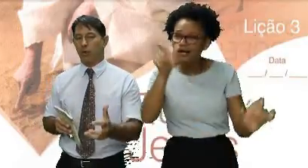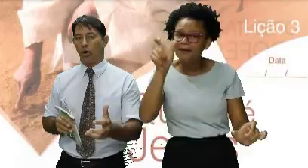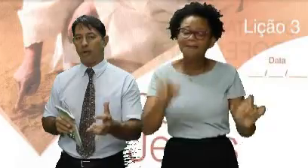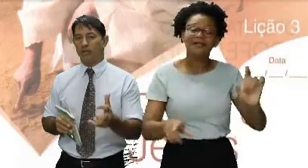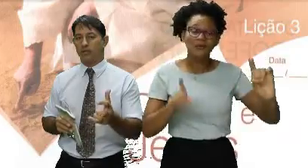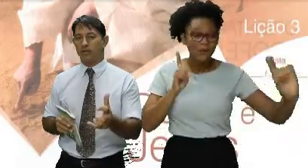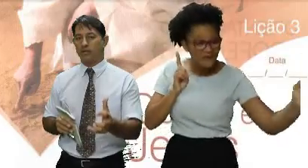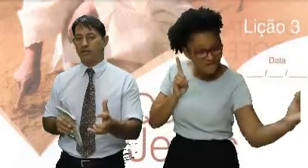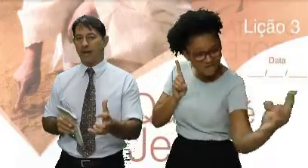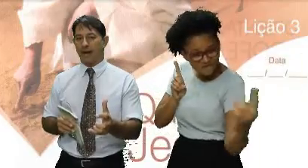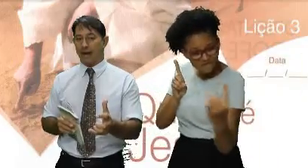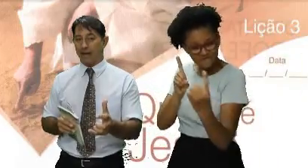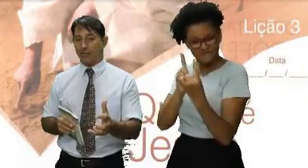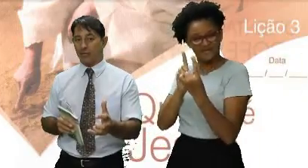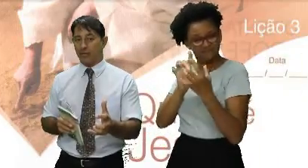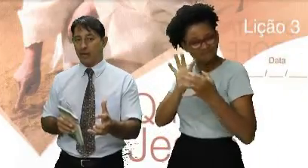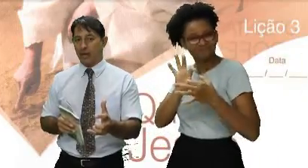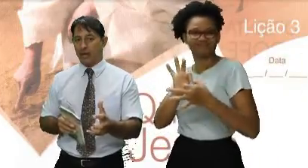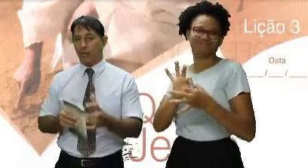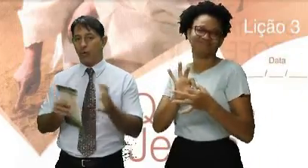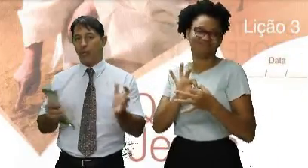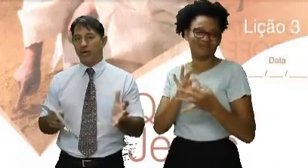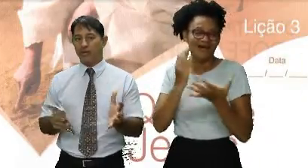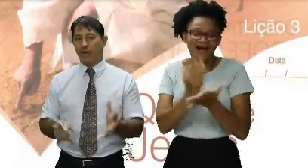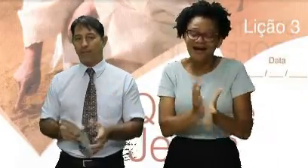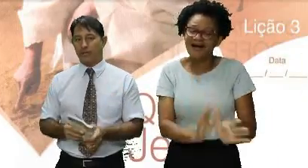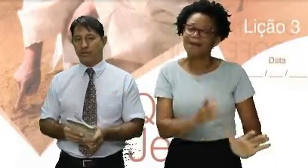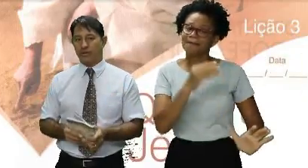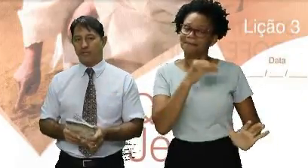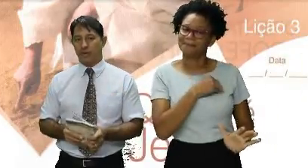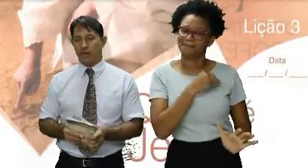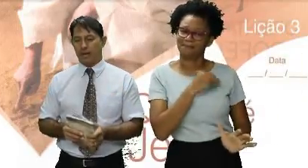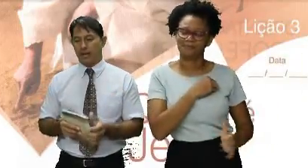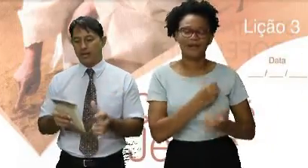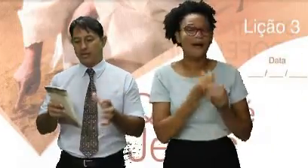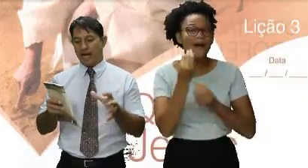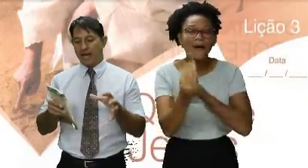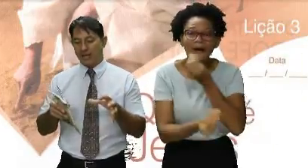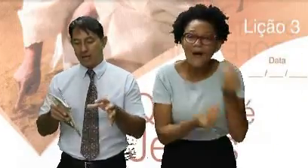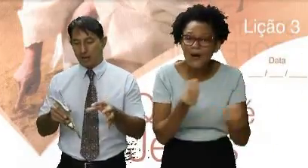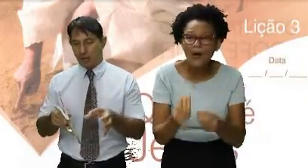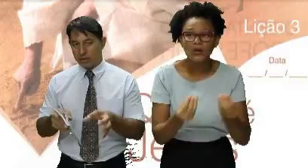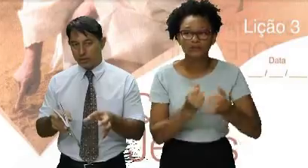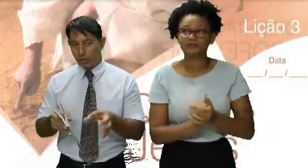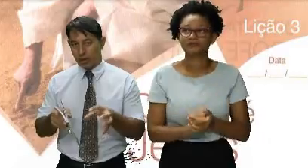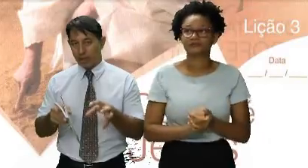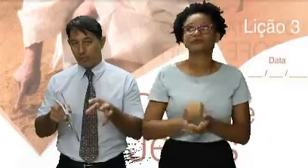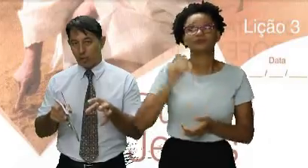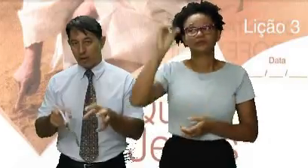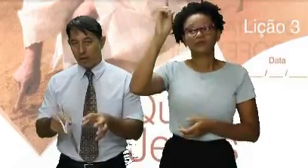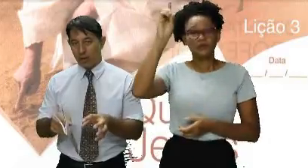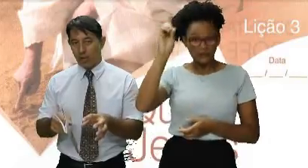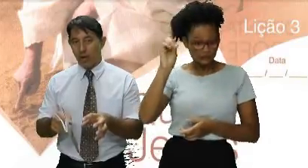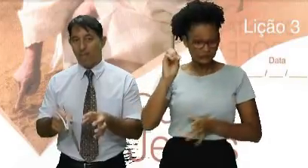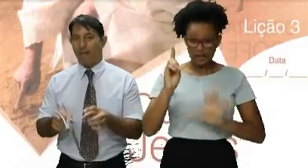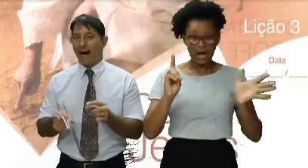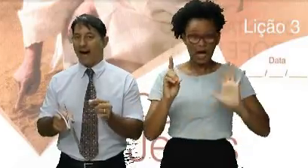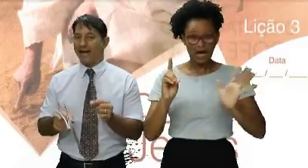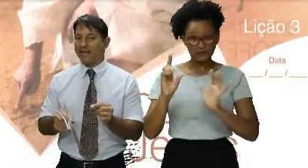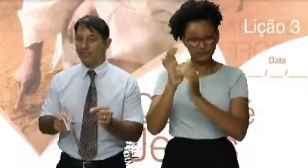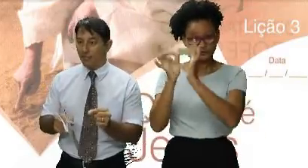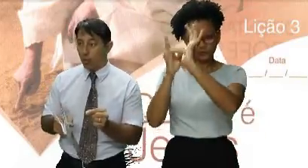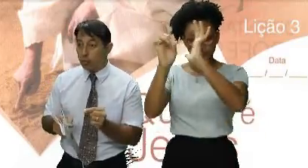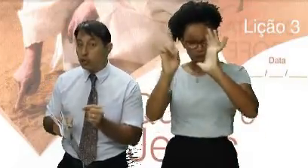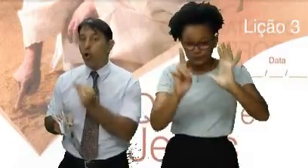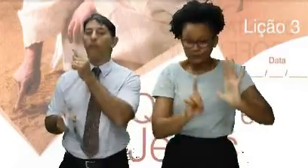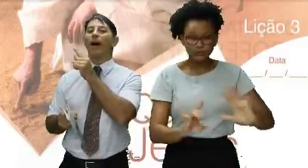redimir o homem dos seus pecados. E como isso é possível? Ele não está entre nós, porque ele morreu,